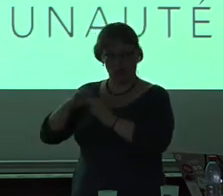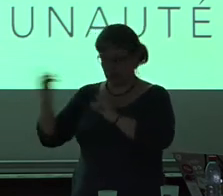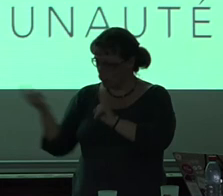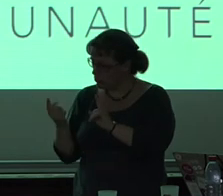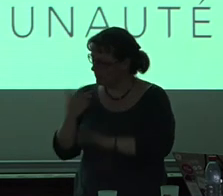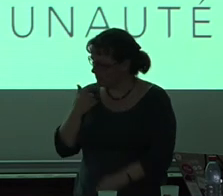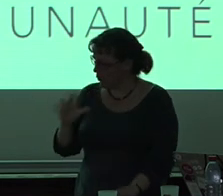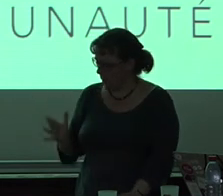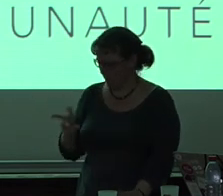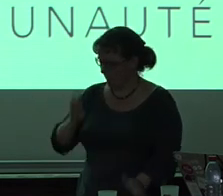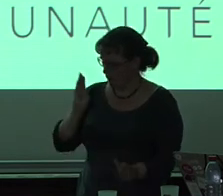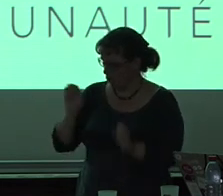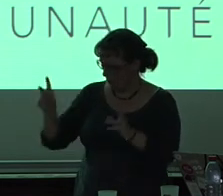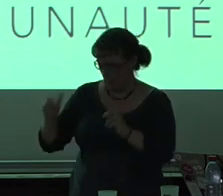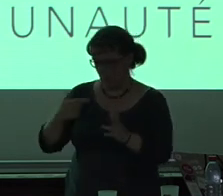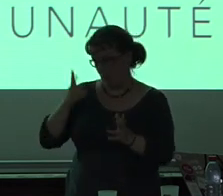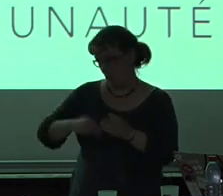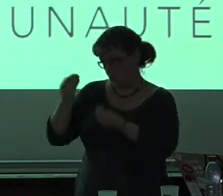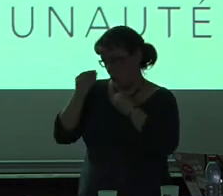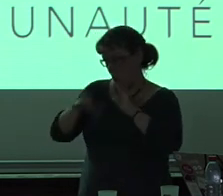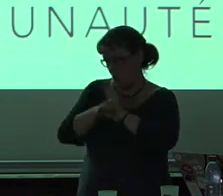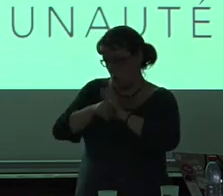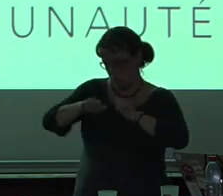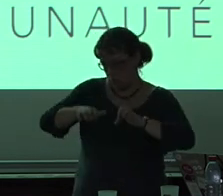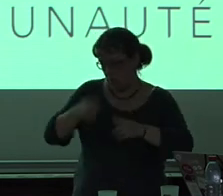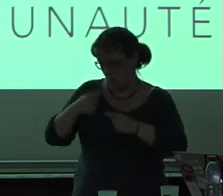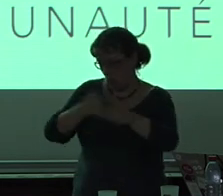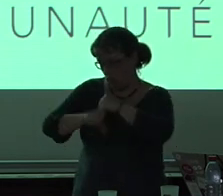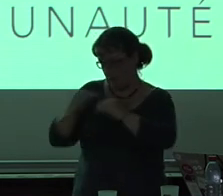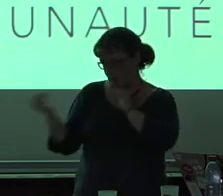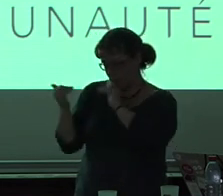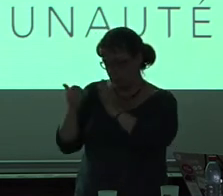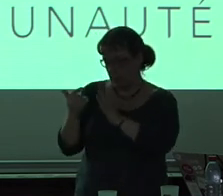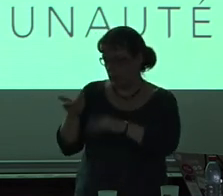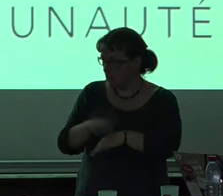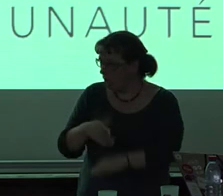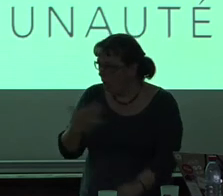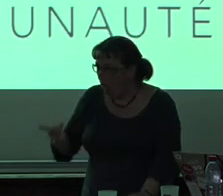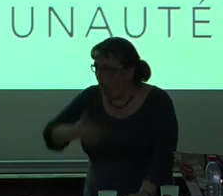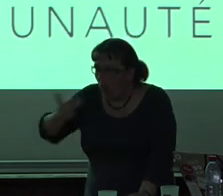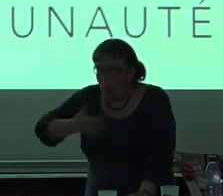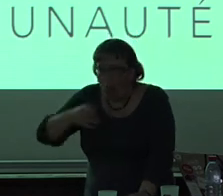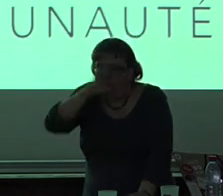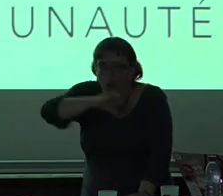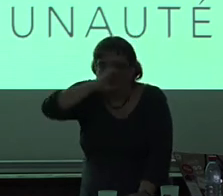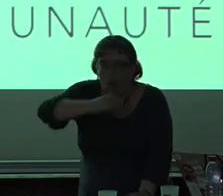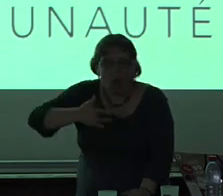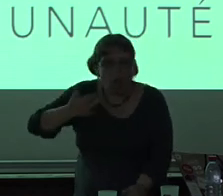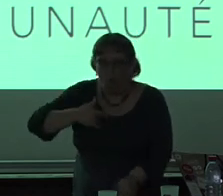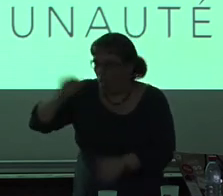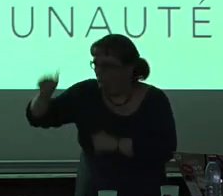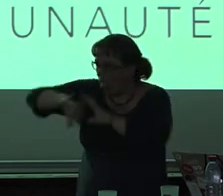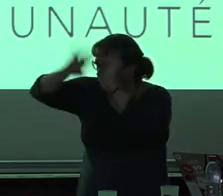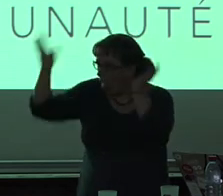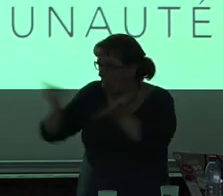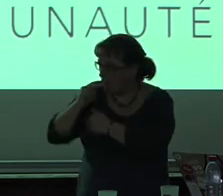coder pour qu'on ait le même langage. Et je me suis rendu compte qu'en fait, c'était super bien, c'était hyper créatif. Il y avait des gens géniaux